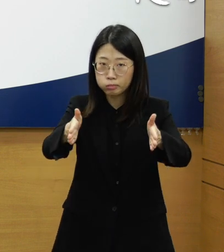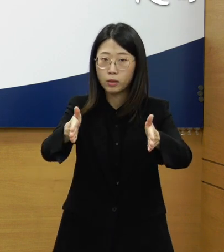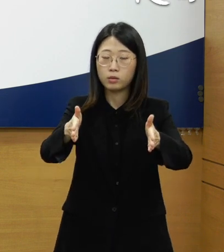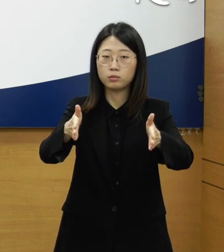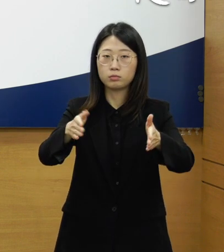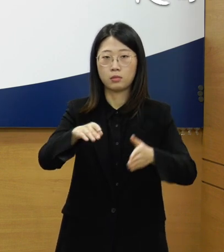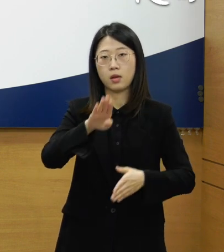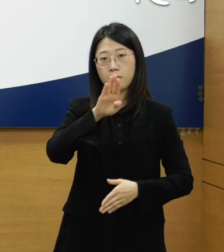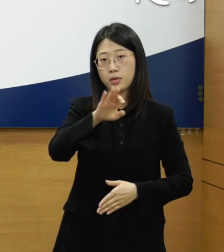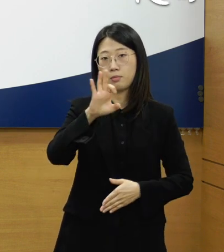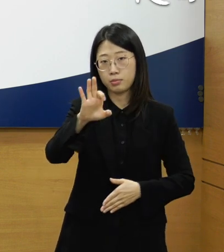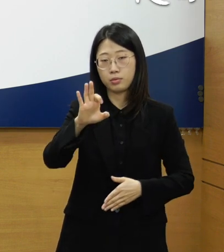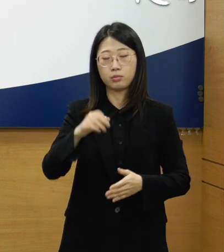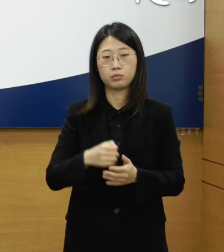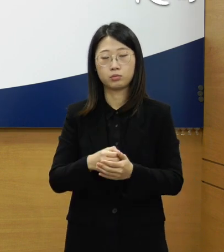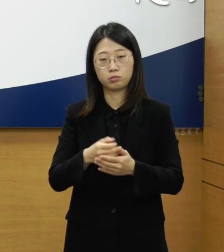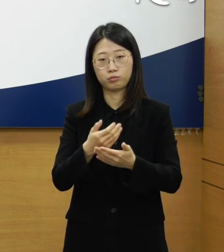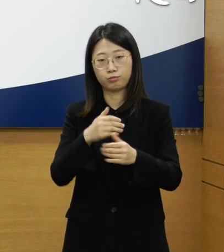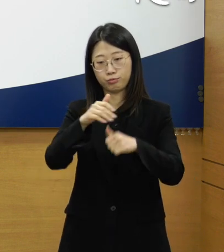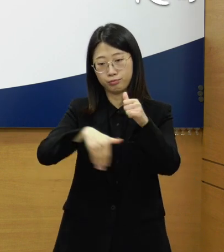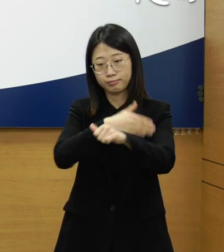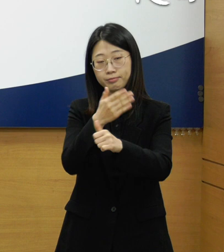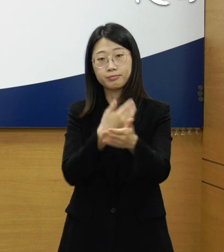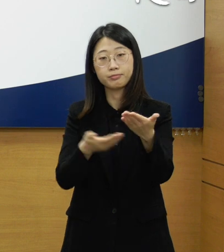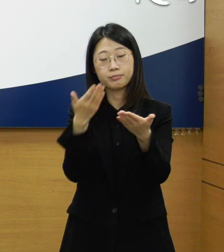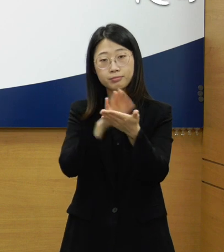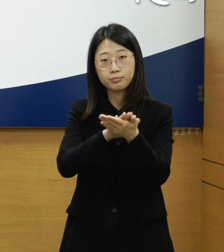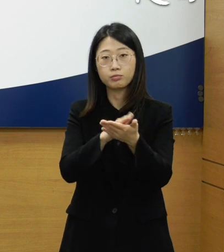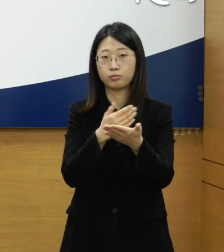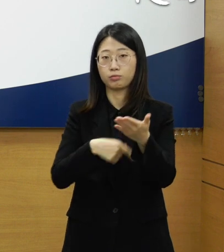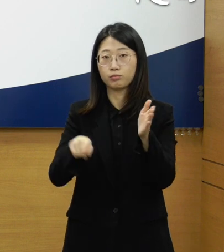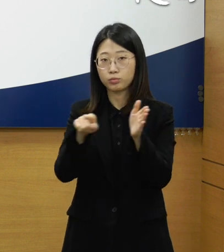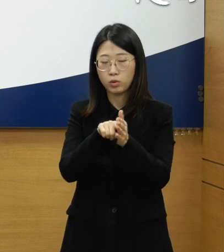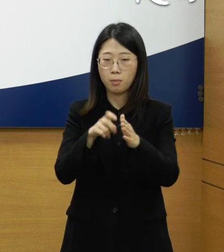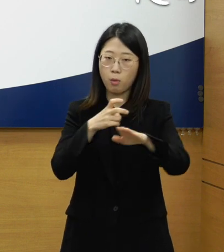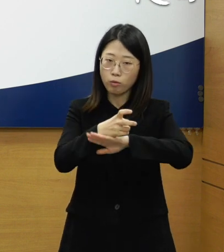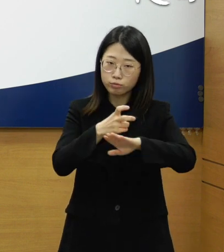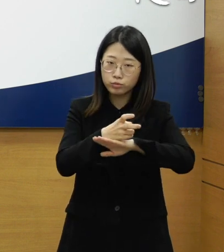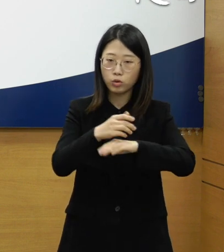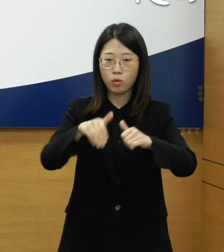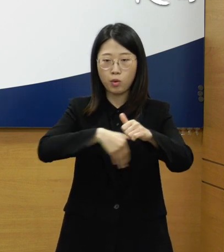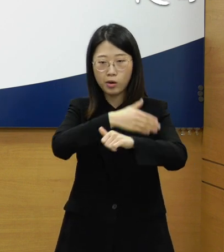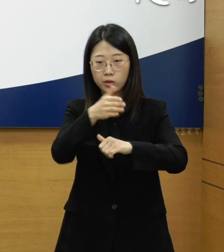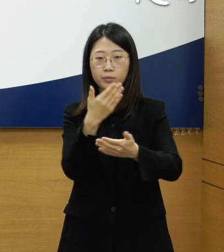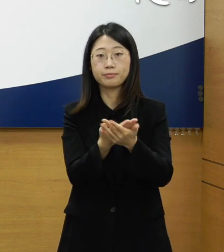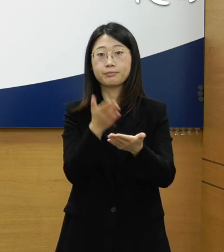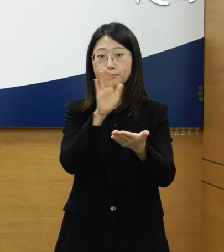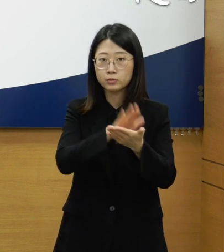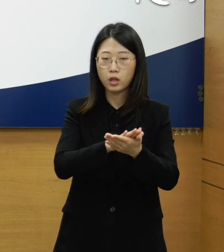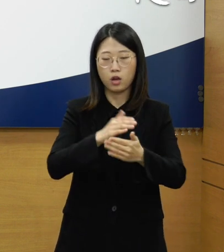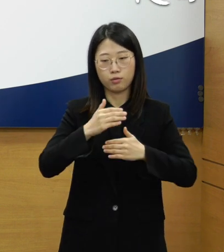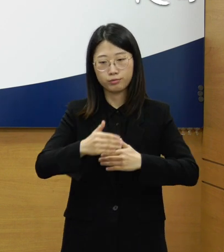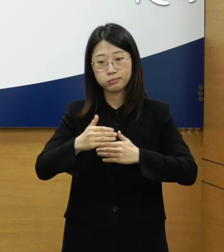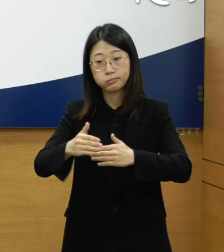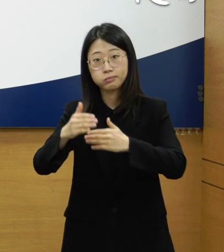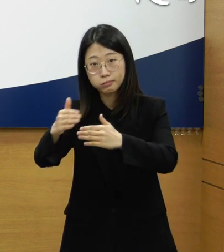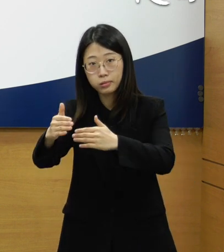위해 보도 개선 사업 및 버스 정류장 이용 환경 개선 사업 등을 연차적으로